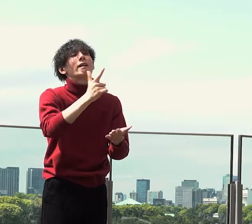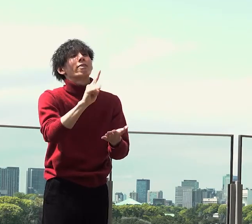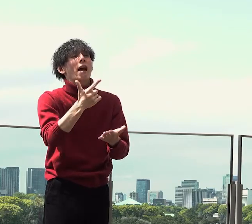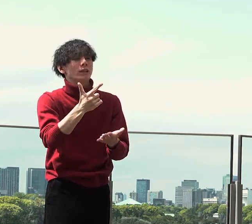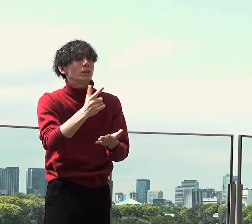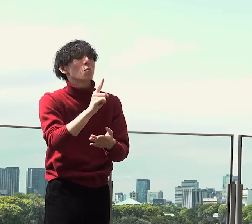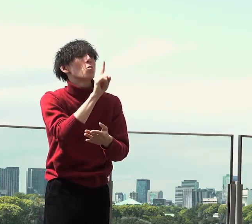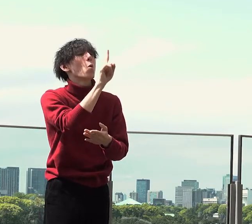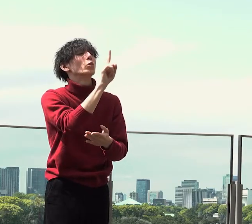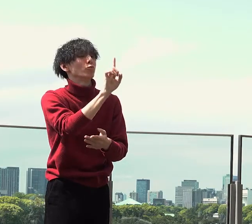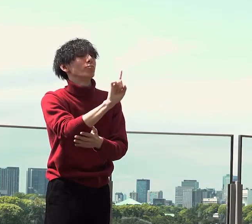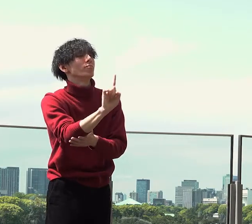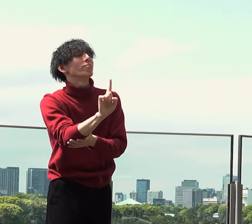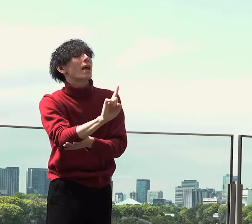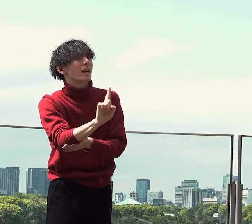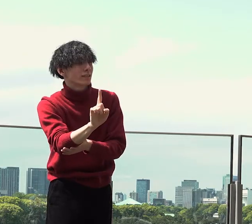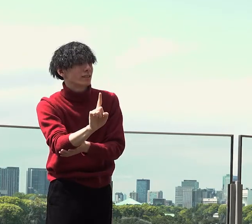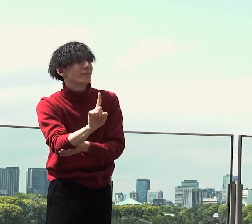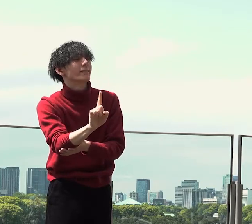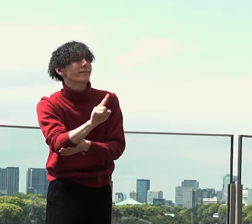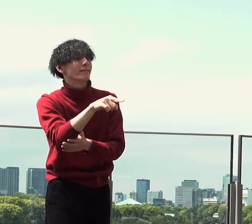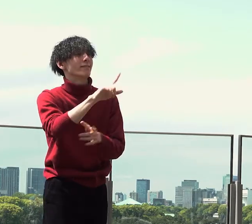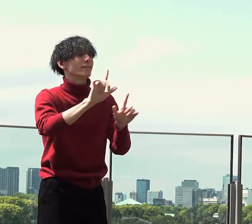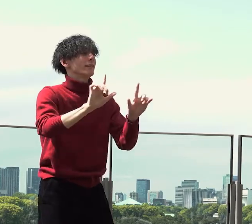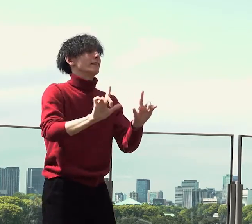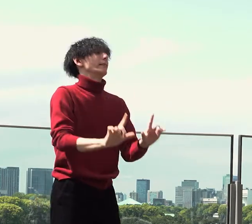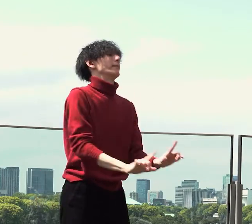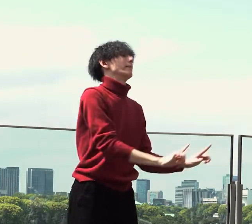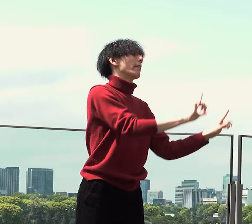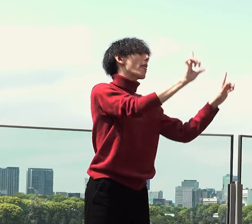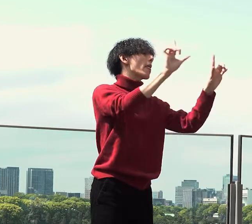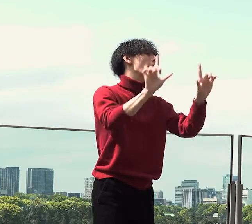でもダンスっていうのは音楽だけではなくて、